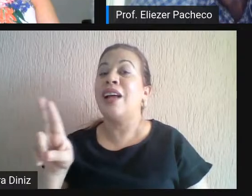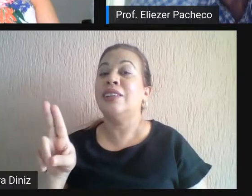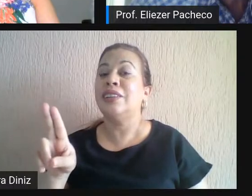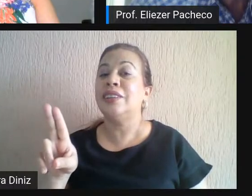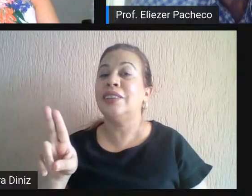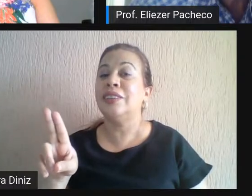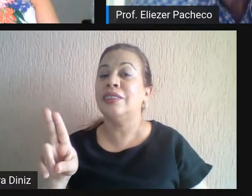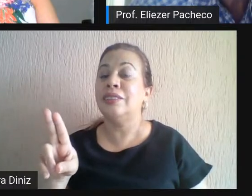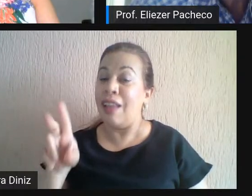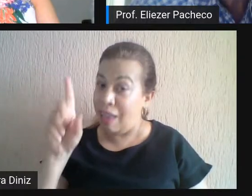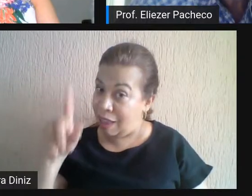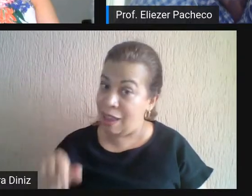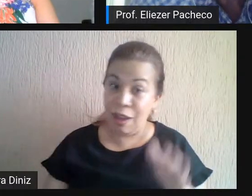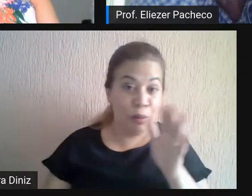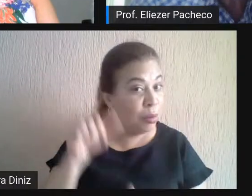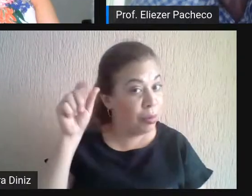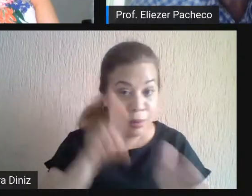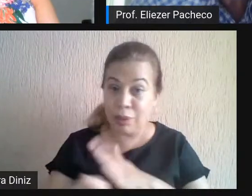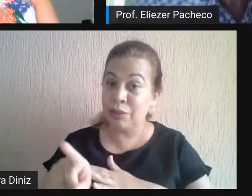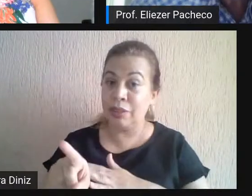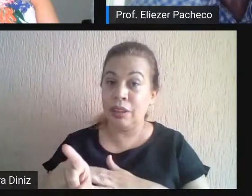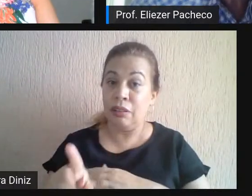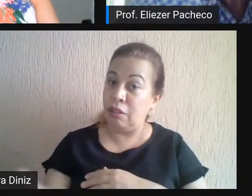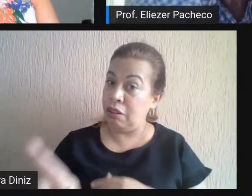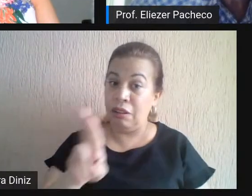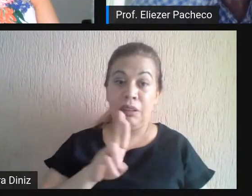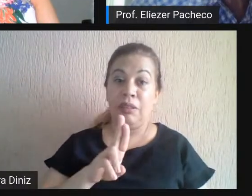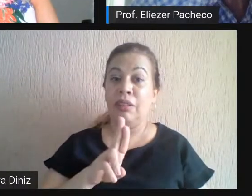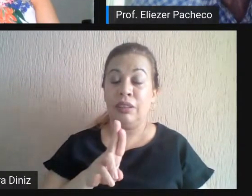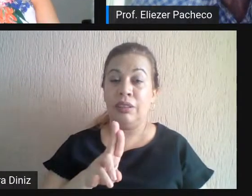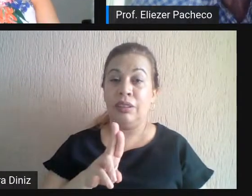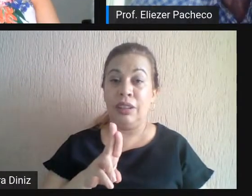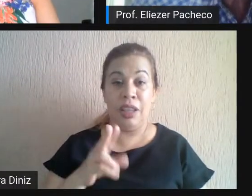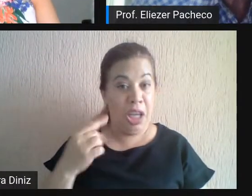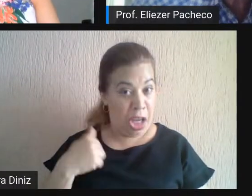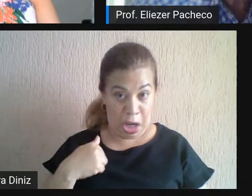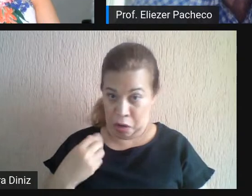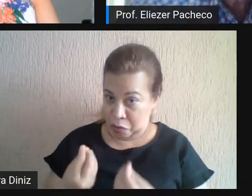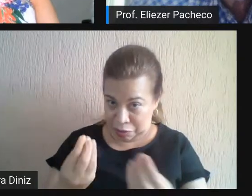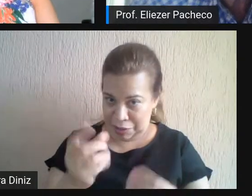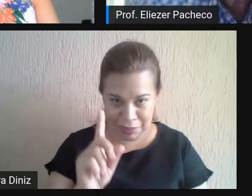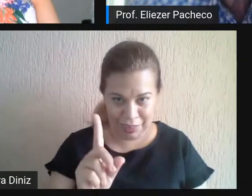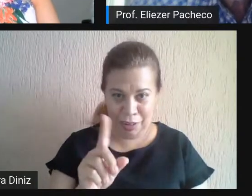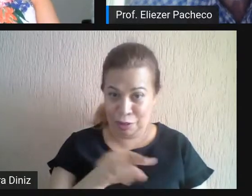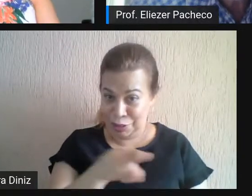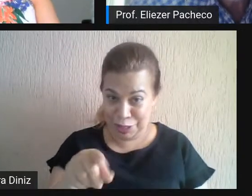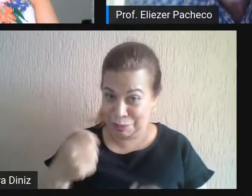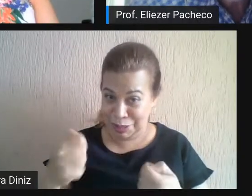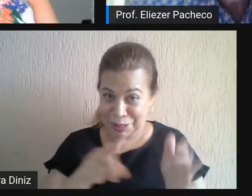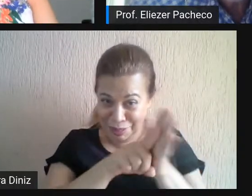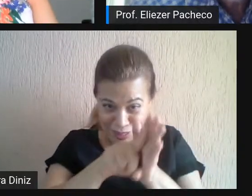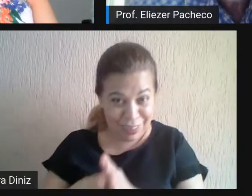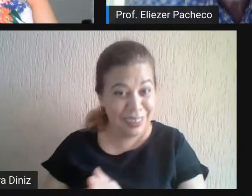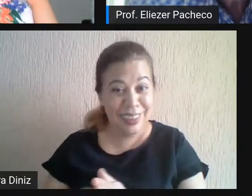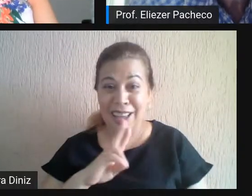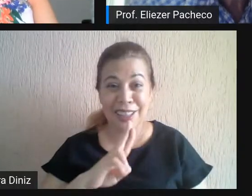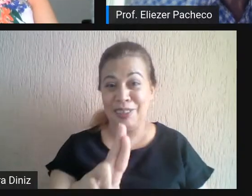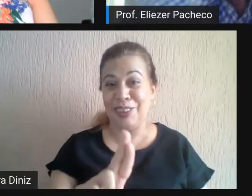Essa é a primeira pergunta. A resposta, não sou eu que vou dar para vocês, vocês vão ter que buscar essa